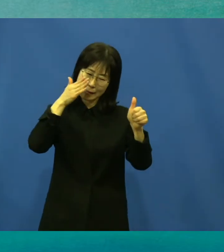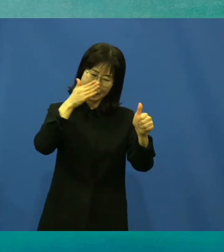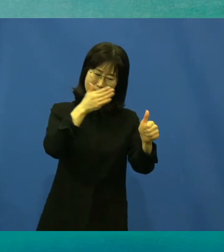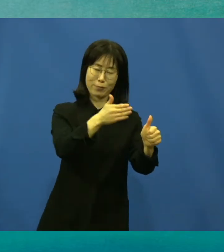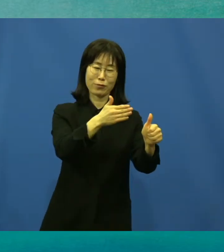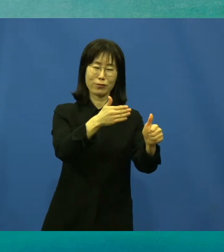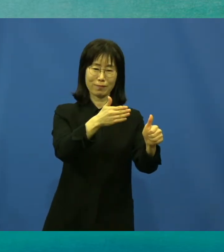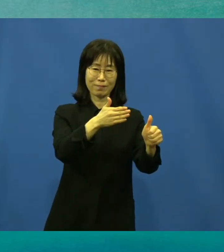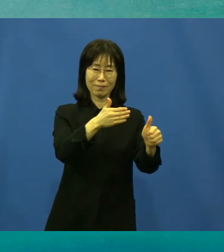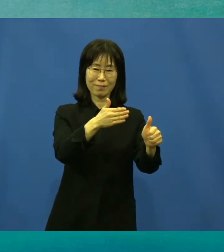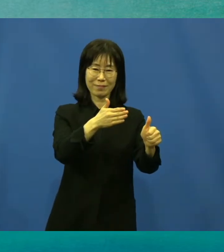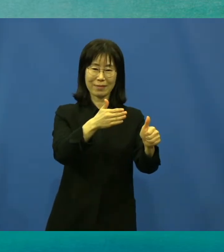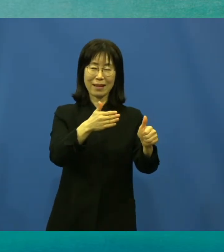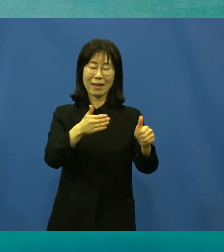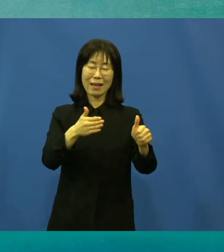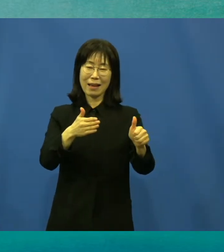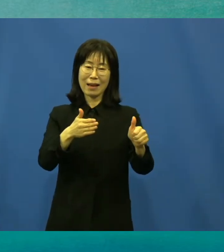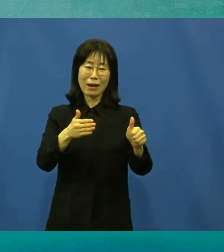신기합니다.